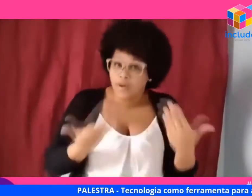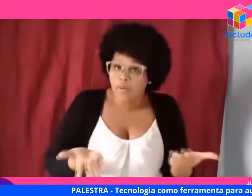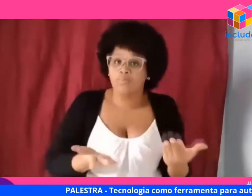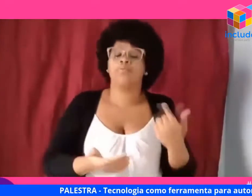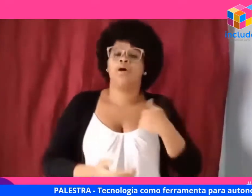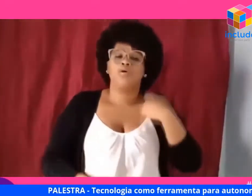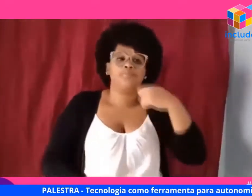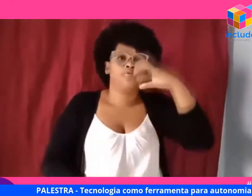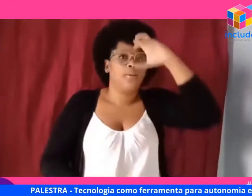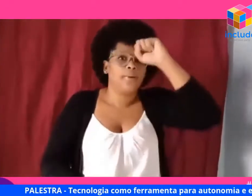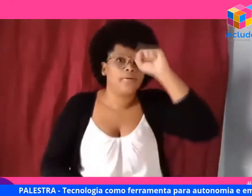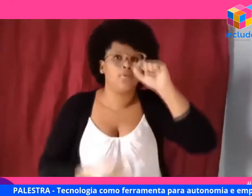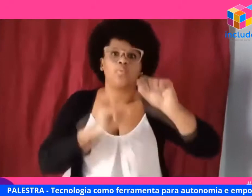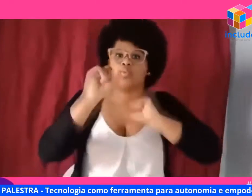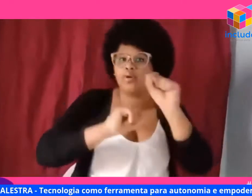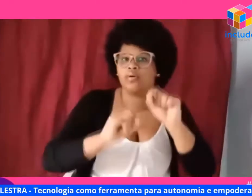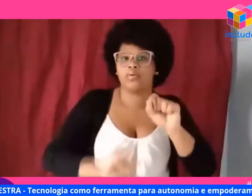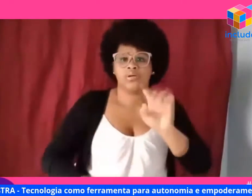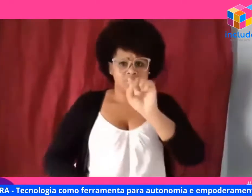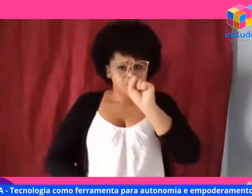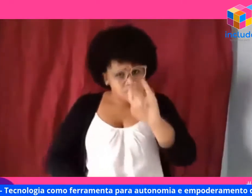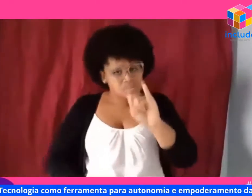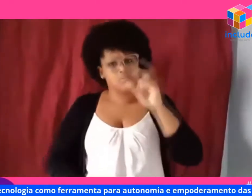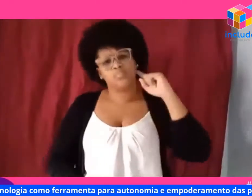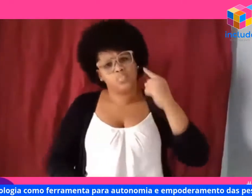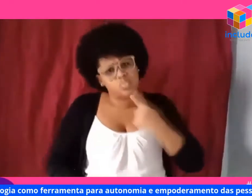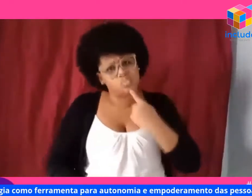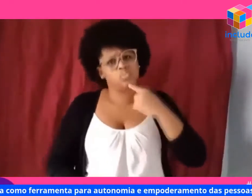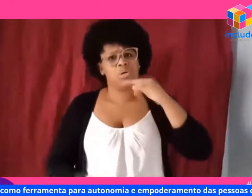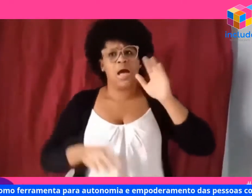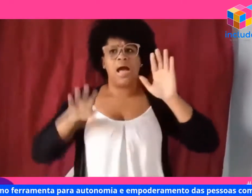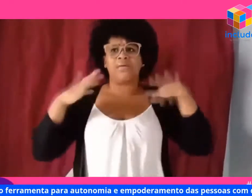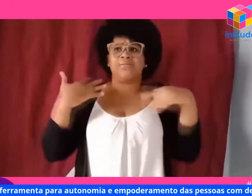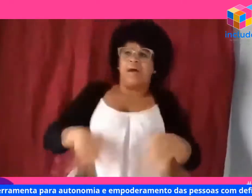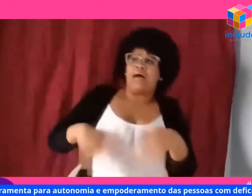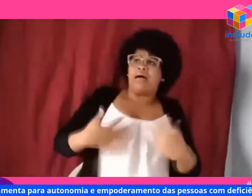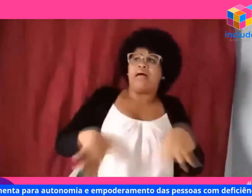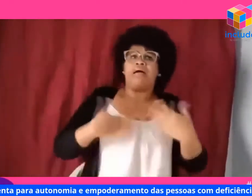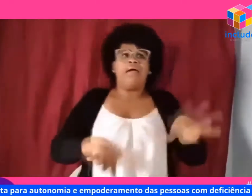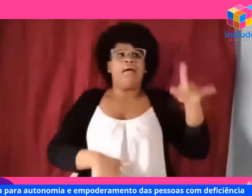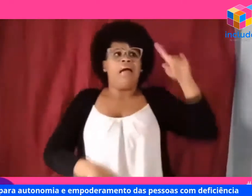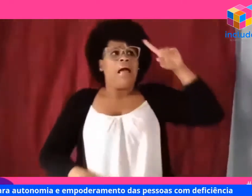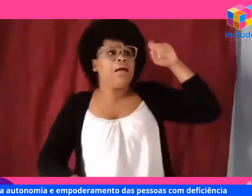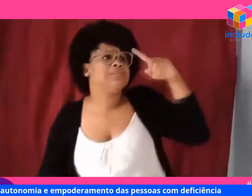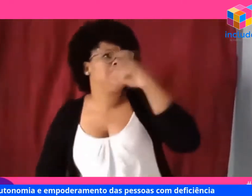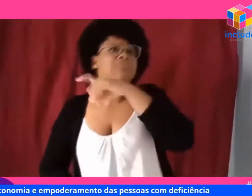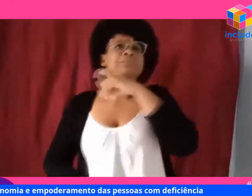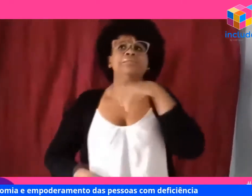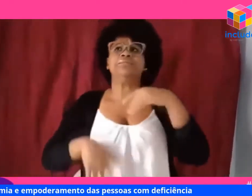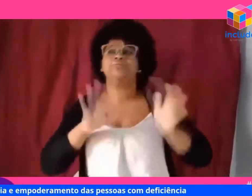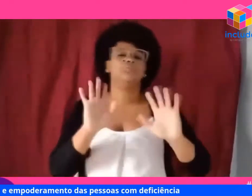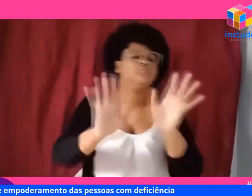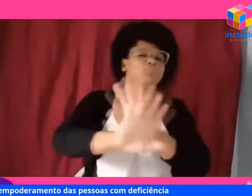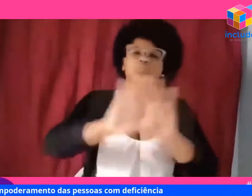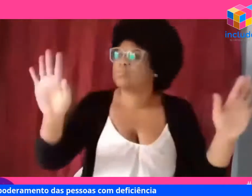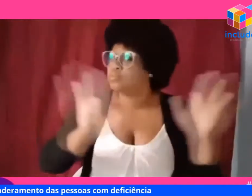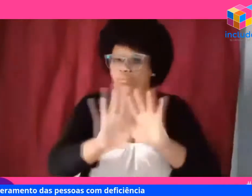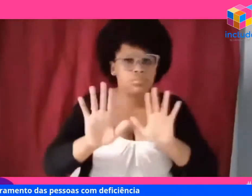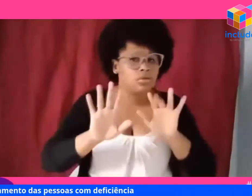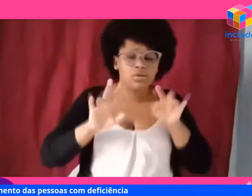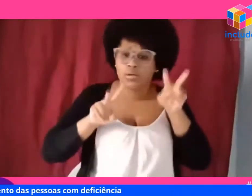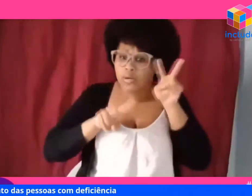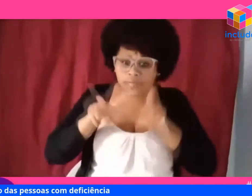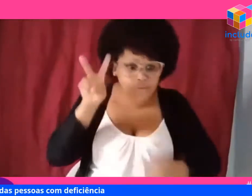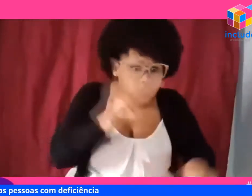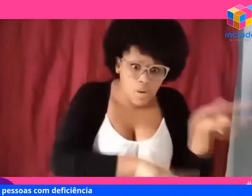participar. Isso que é o melhor. Então, teve muito aprendizado. E às vezes os estudos ficam, ah, é difícil para mim, eu não sei,